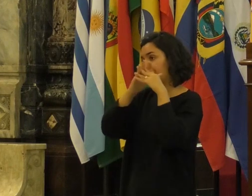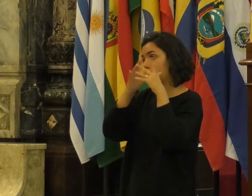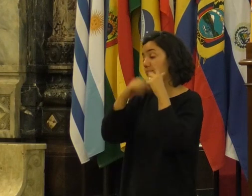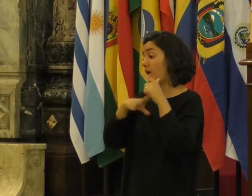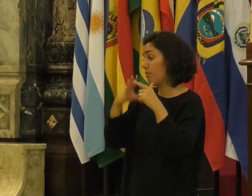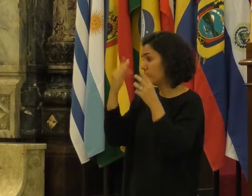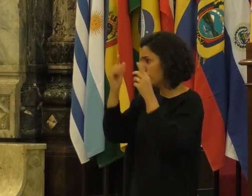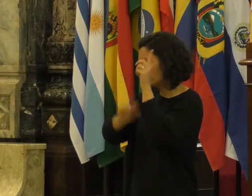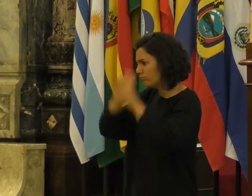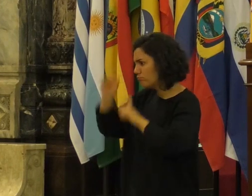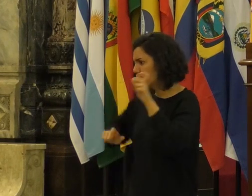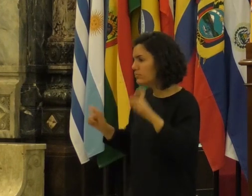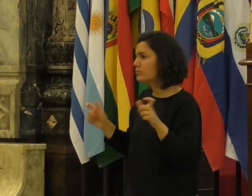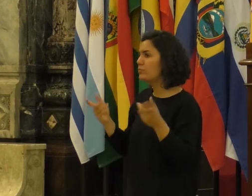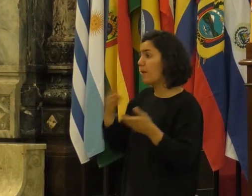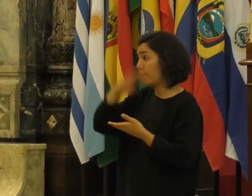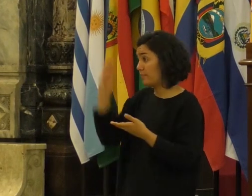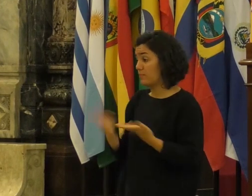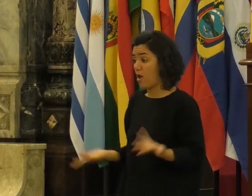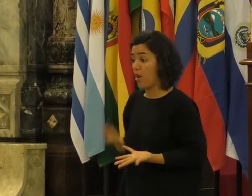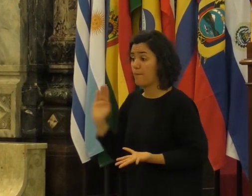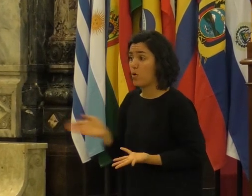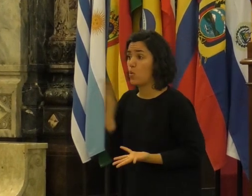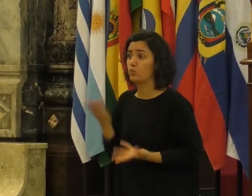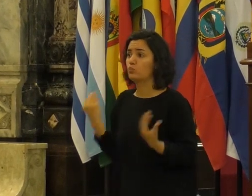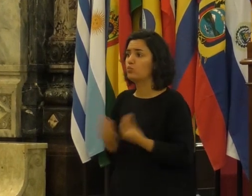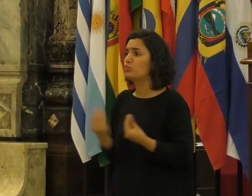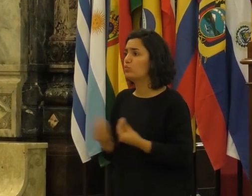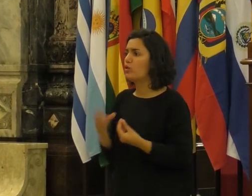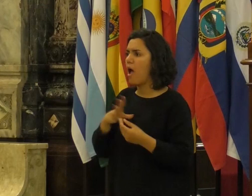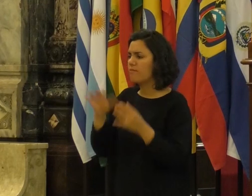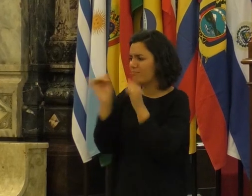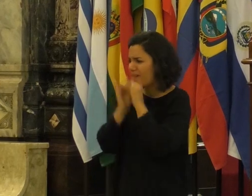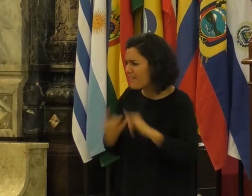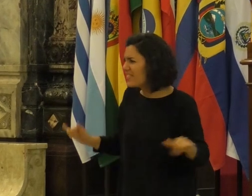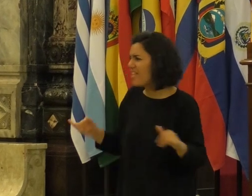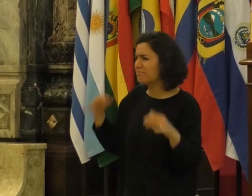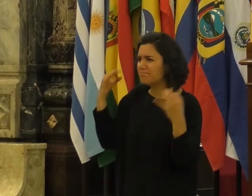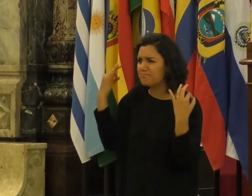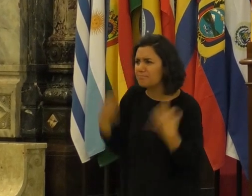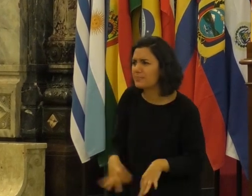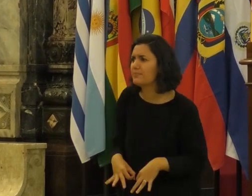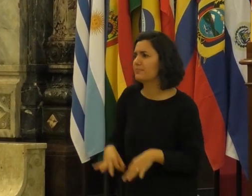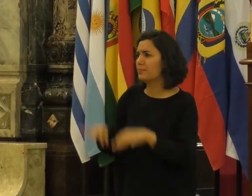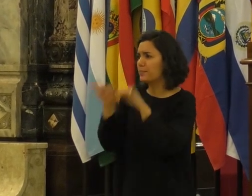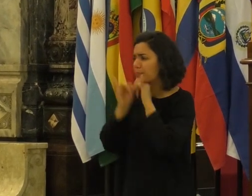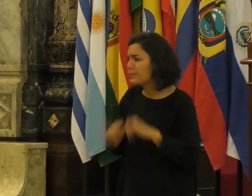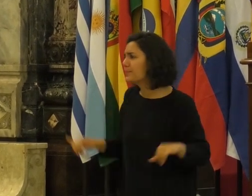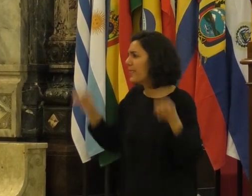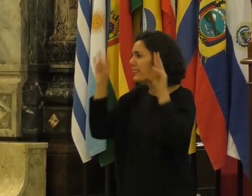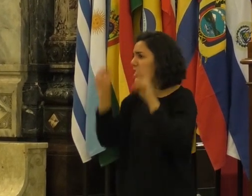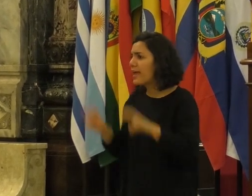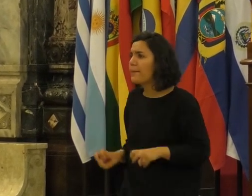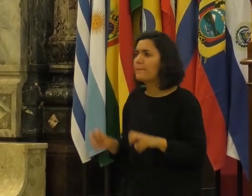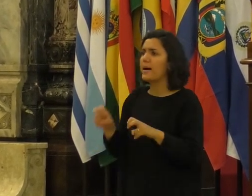brasileño, pero Brasil en este momento es un gran productor, tiene excelentes revistas, que publican muchos temas, que